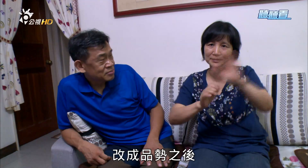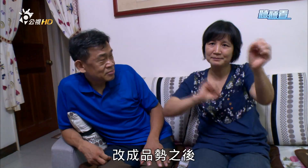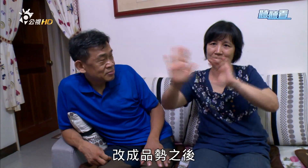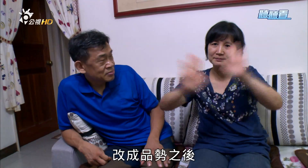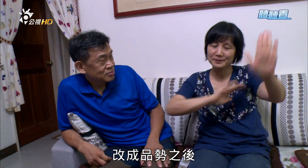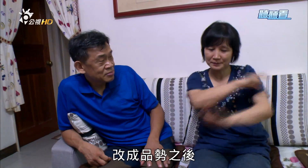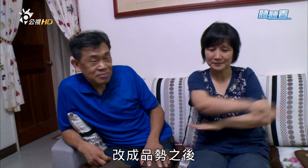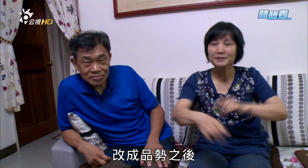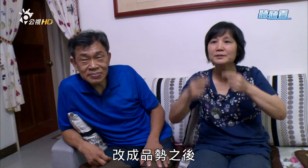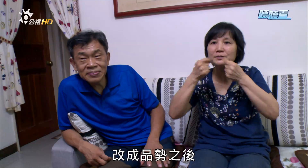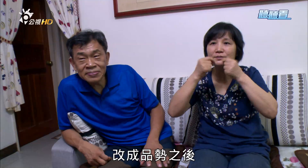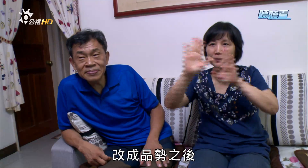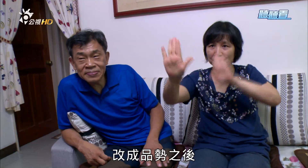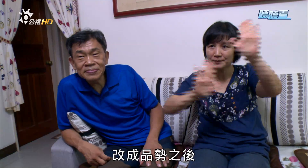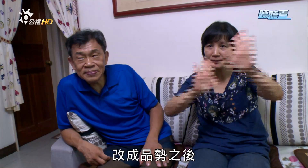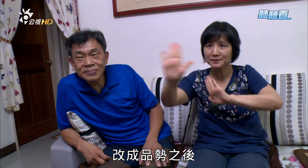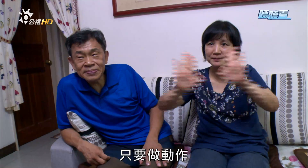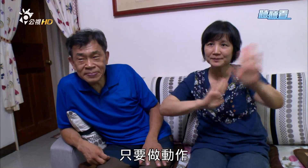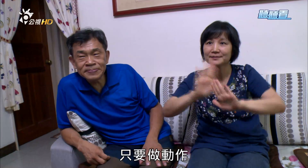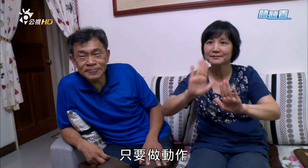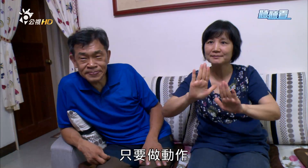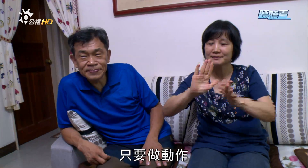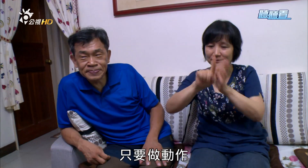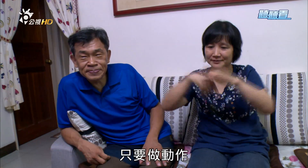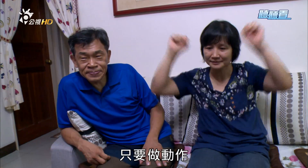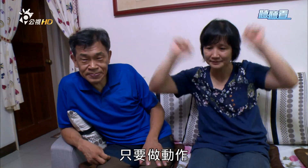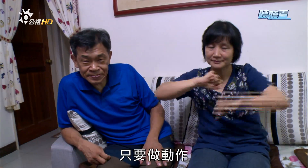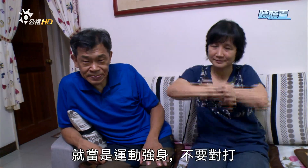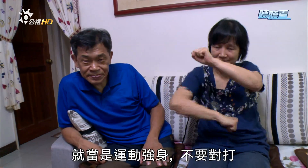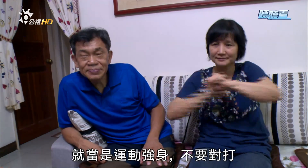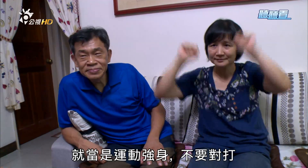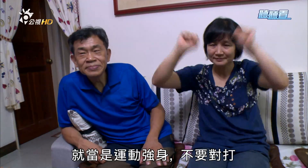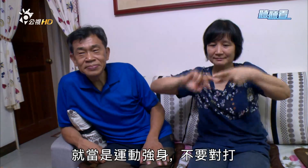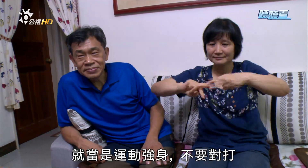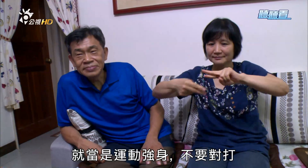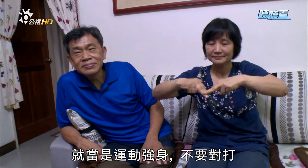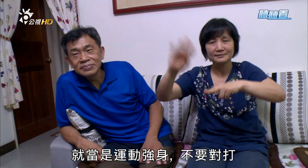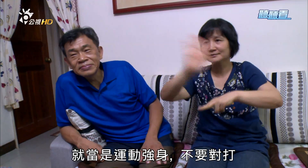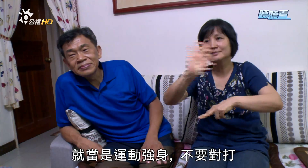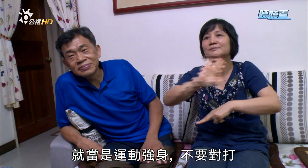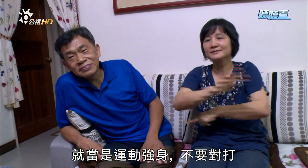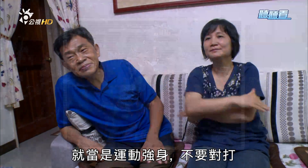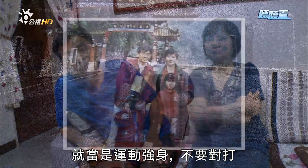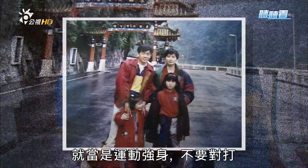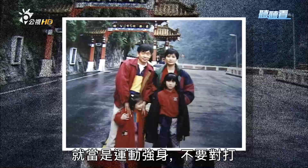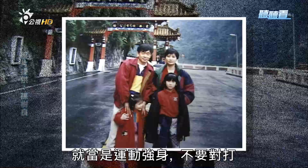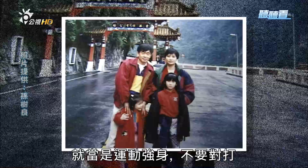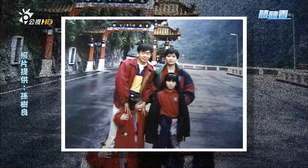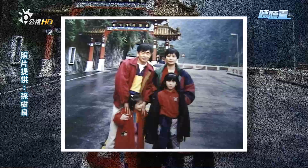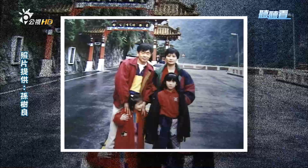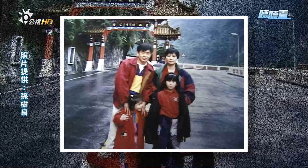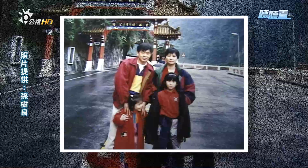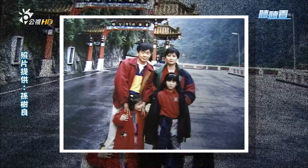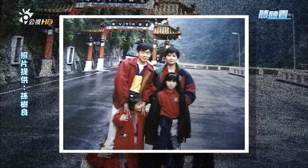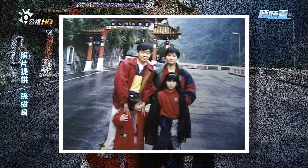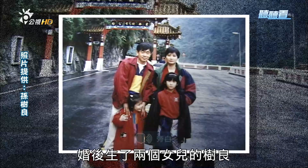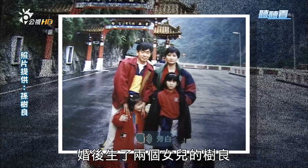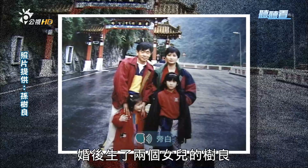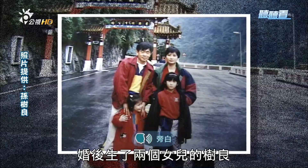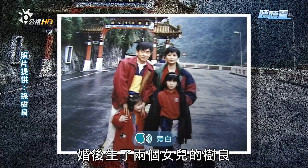改成品试之后呢，只要做动作就当是运动缠身，不要对打。 婚后生了